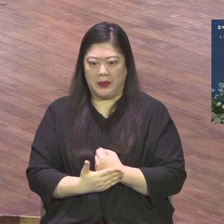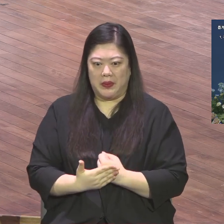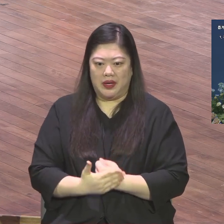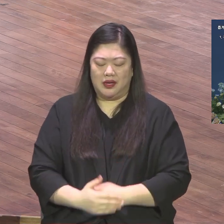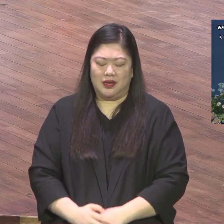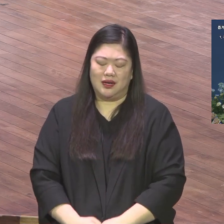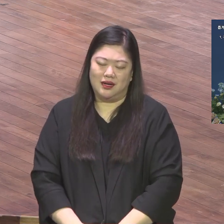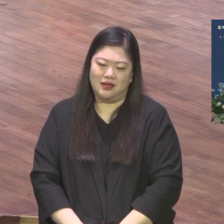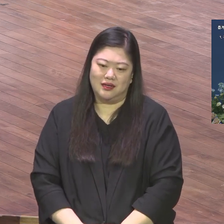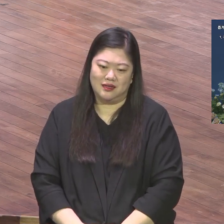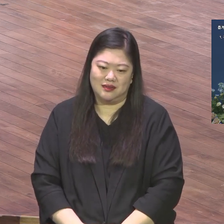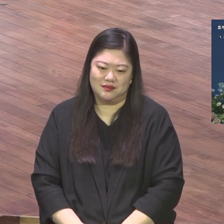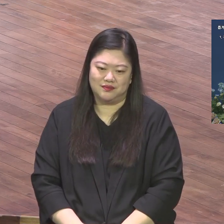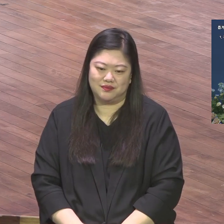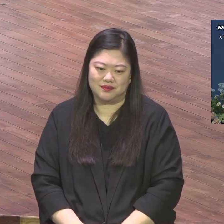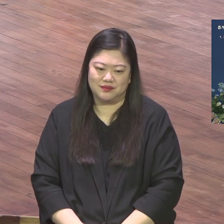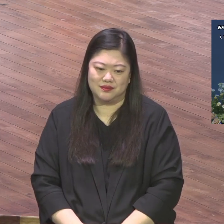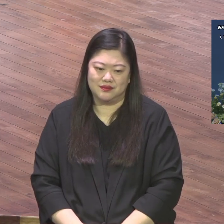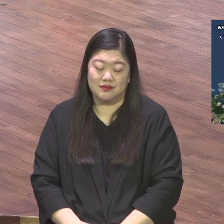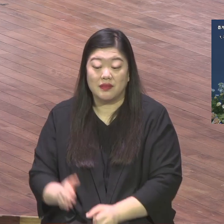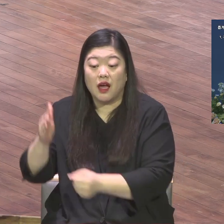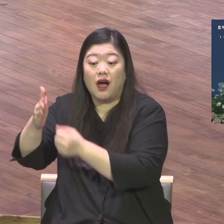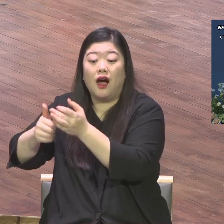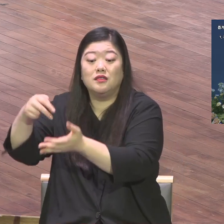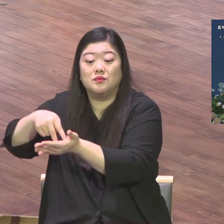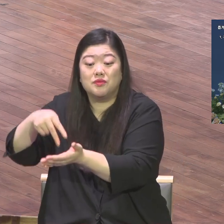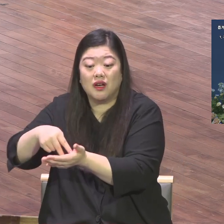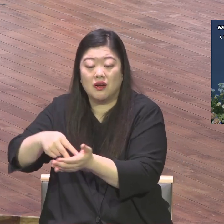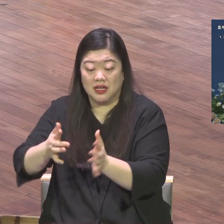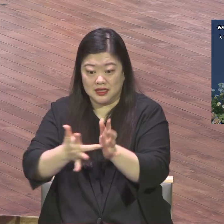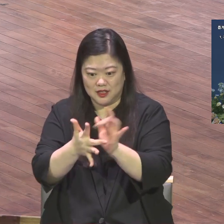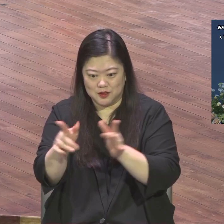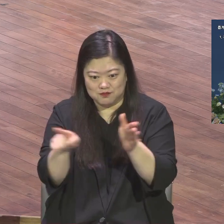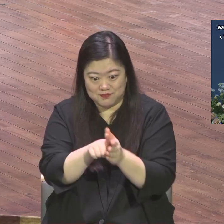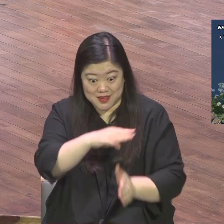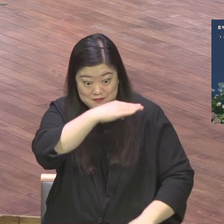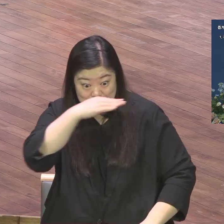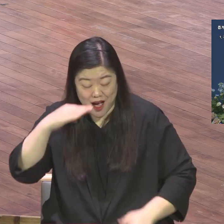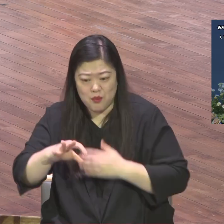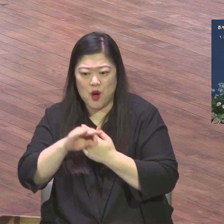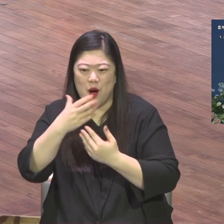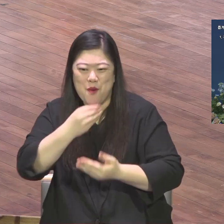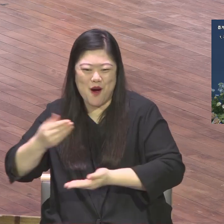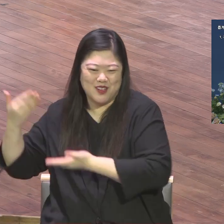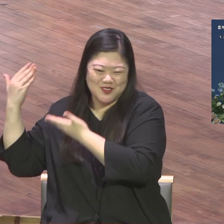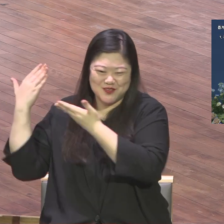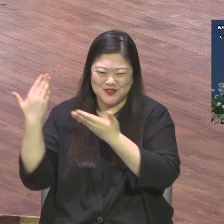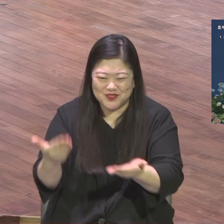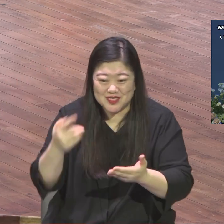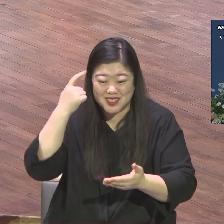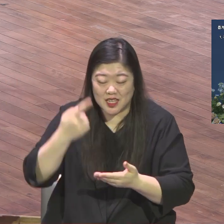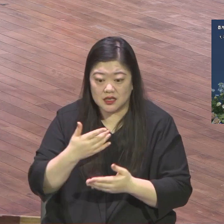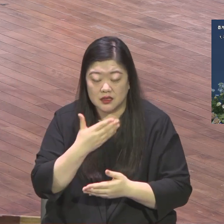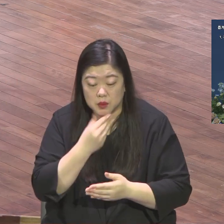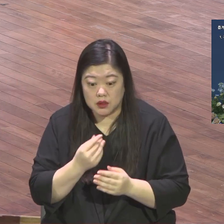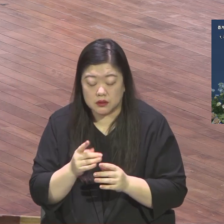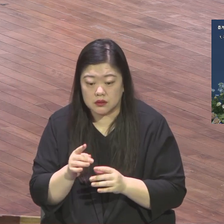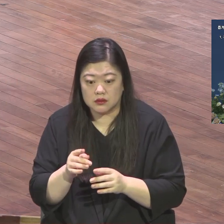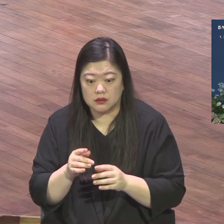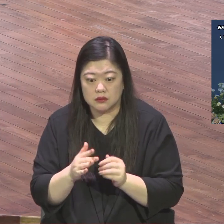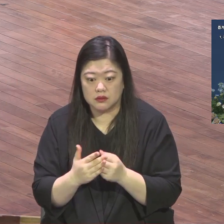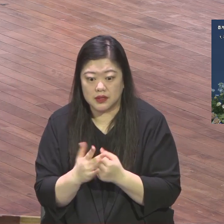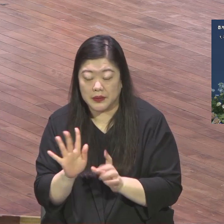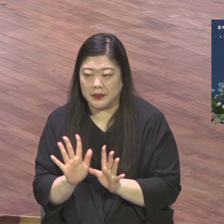예수 잘 믿으면 뭐 하나님 이중 삼중 축복한다. 이 시대에 우리 잘 태어난 거요. 일제 시대 태어난 어쩔 뿐이었어요.